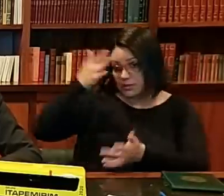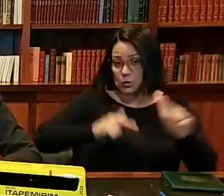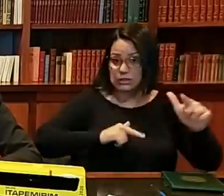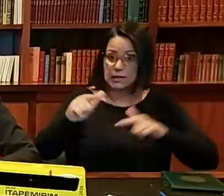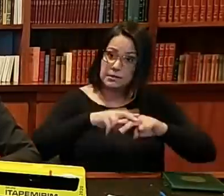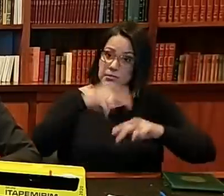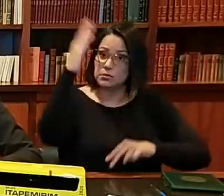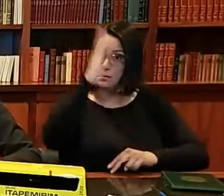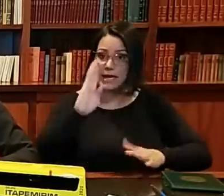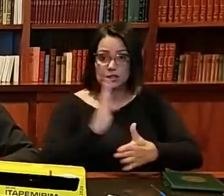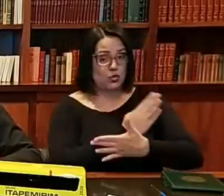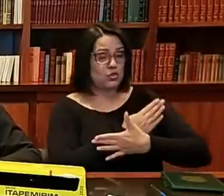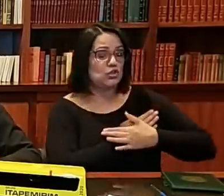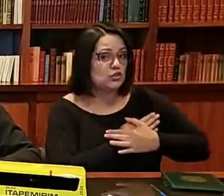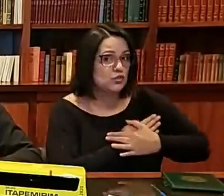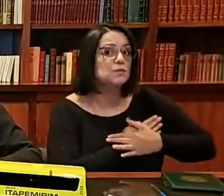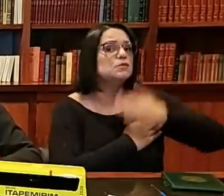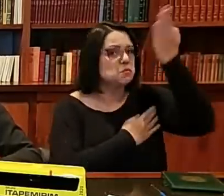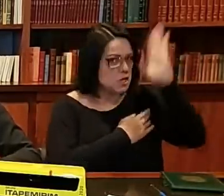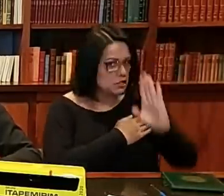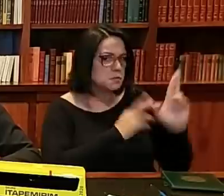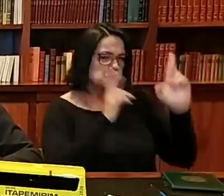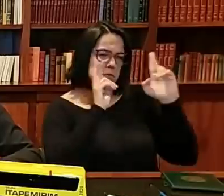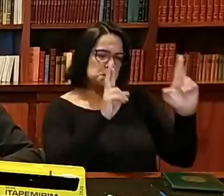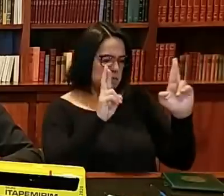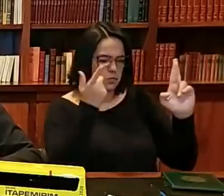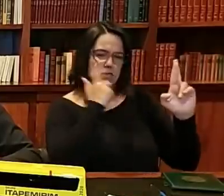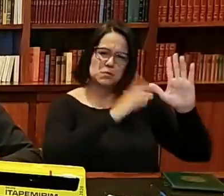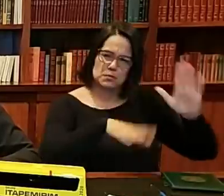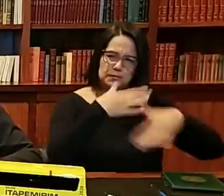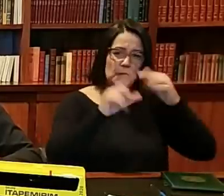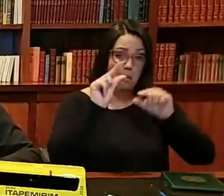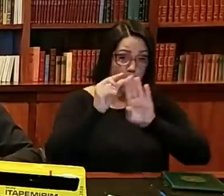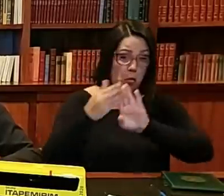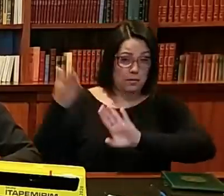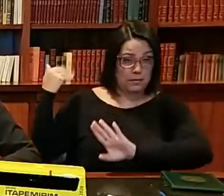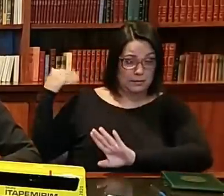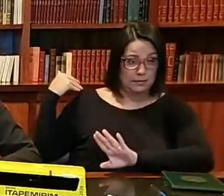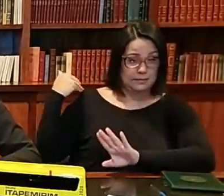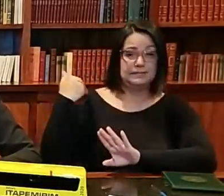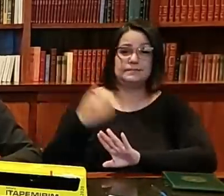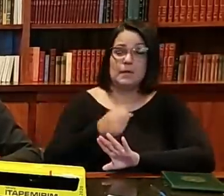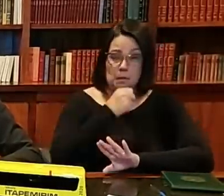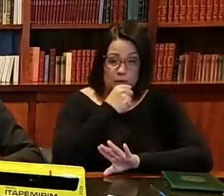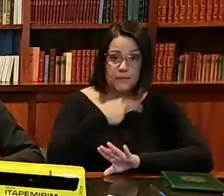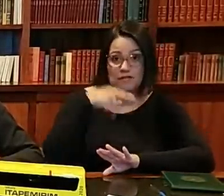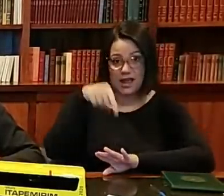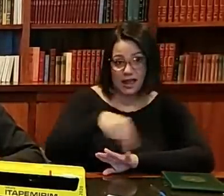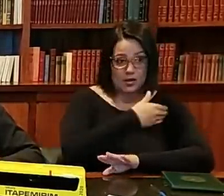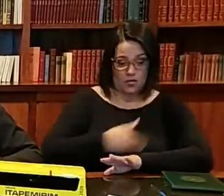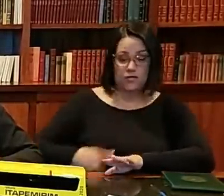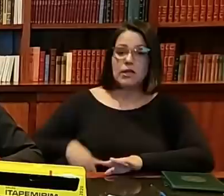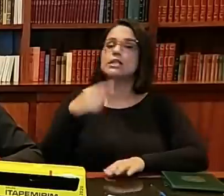em mudar o Brasil. E o Brasil está dando certo. Há poucos dias eu falei que no meu governo não tem